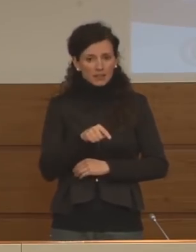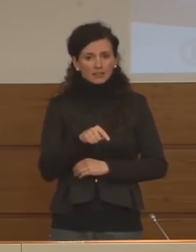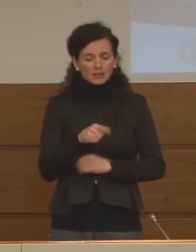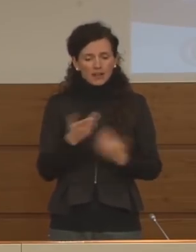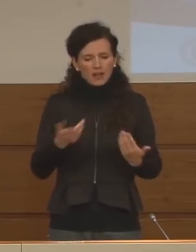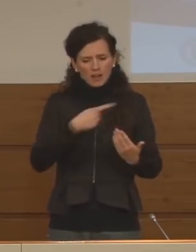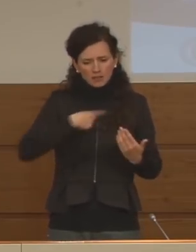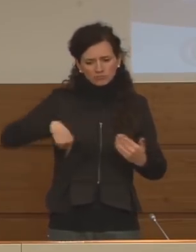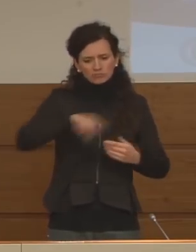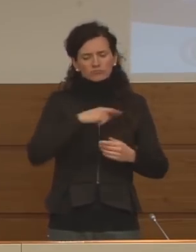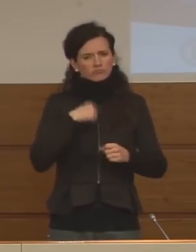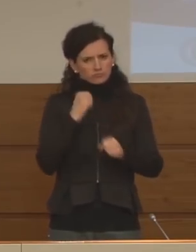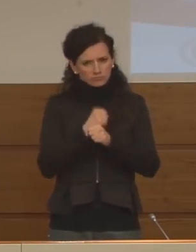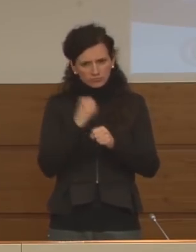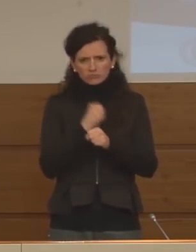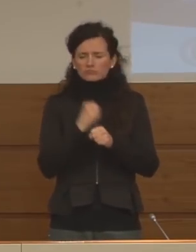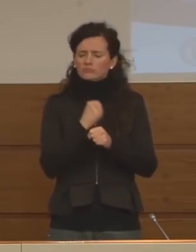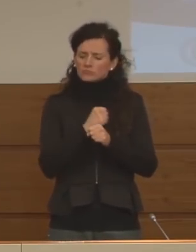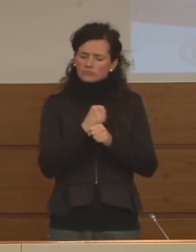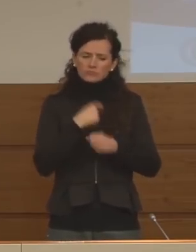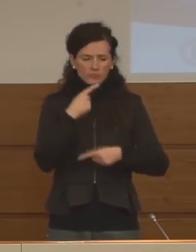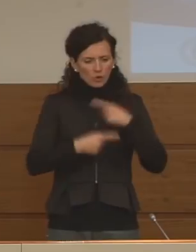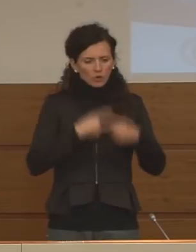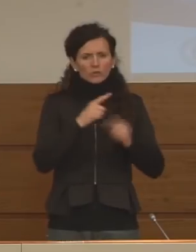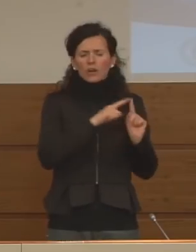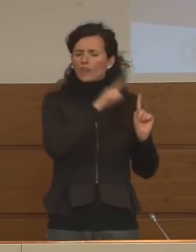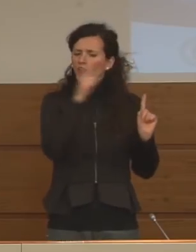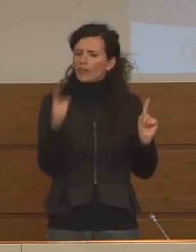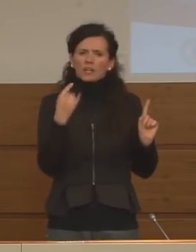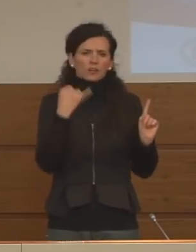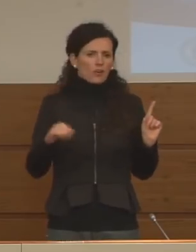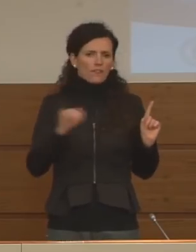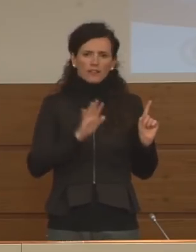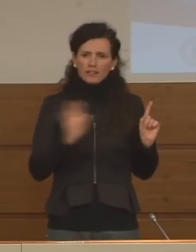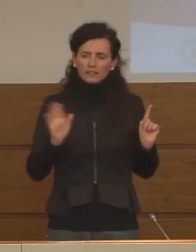fare fino in fondo la nostra parte